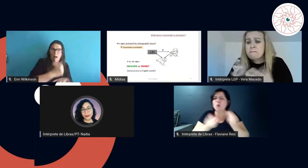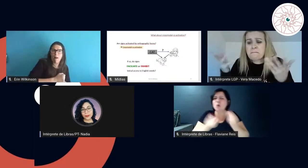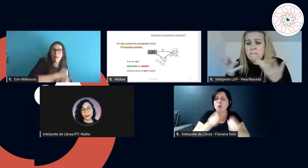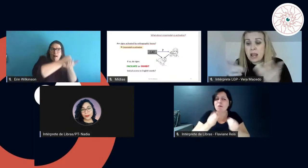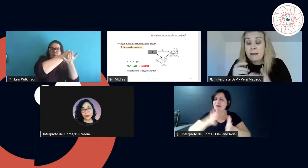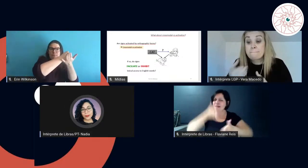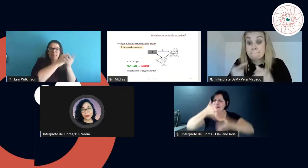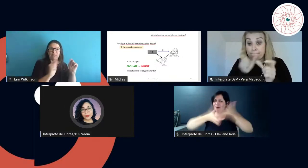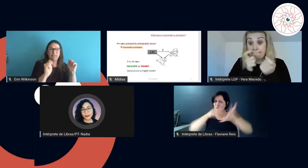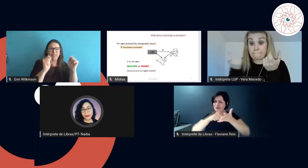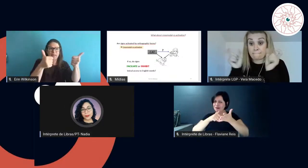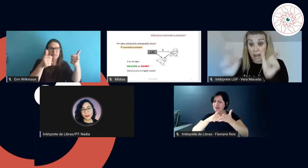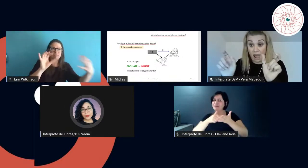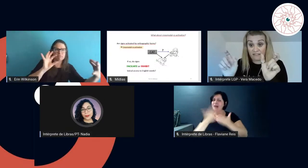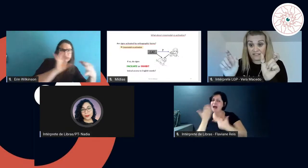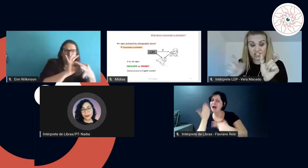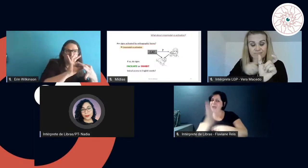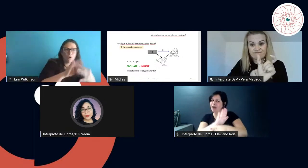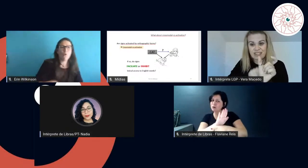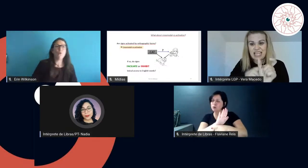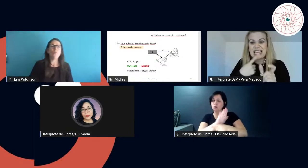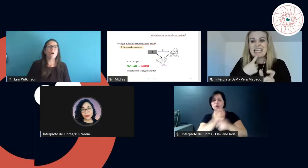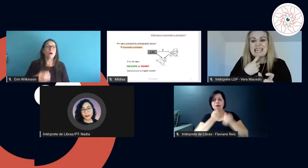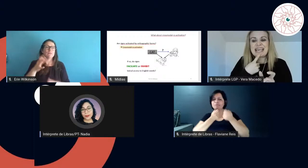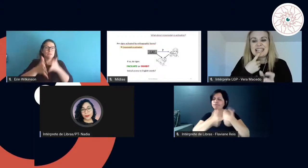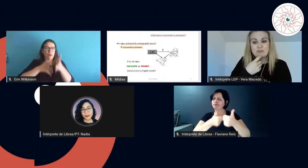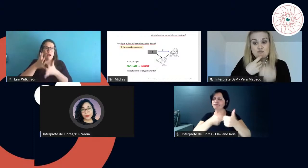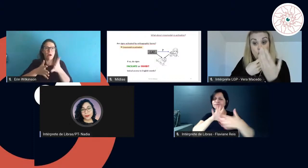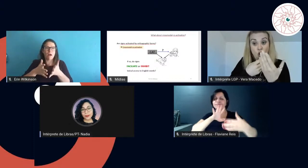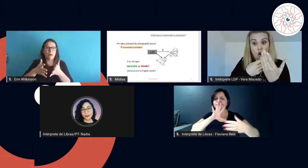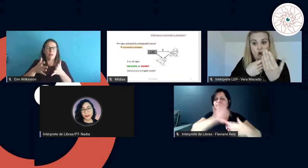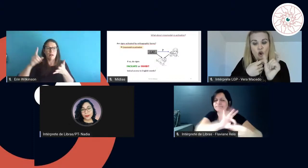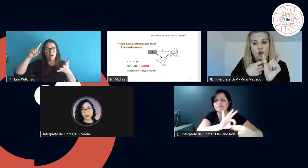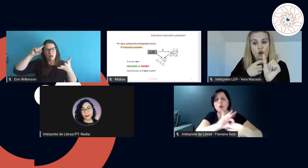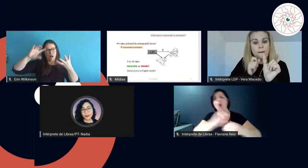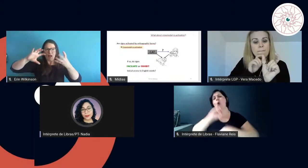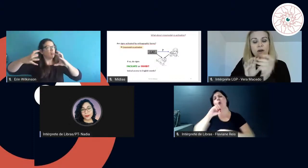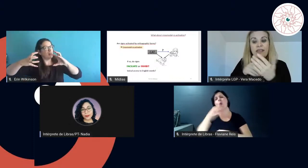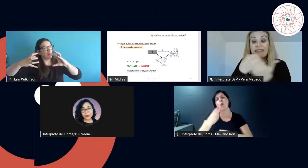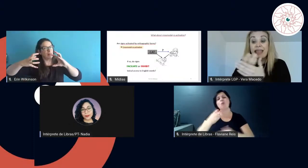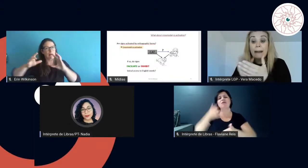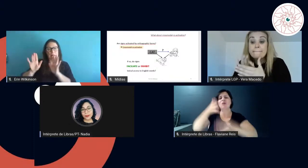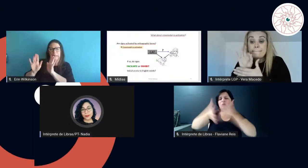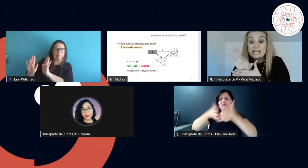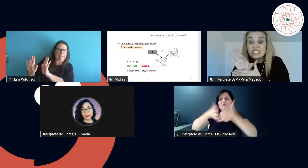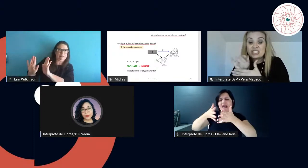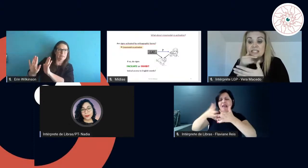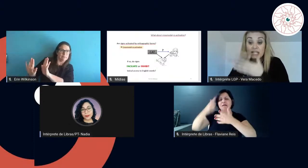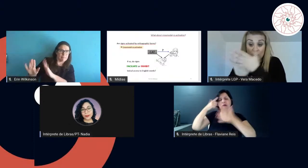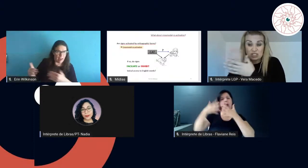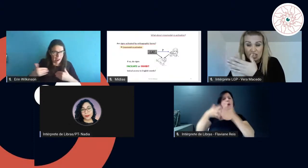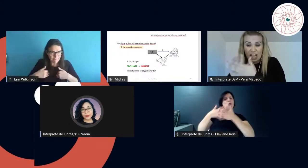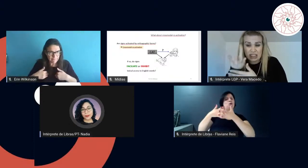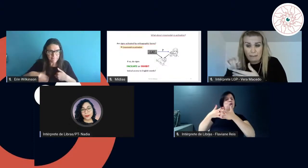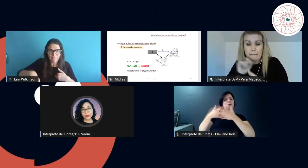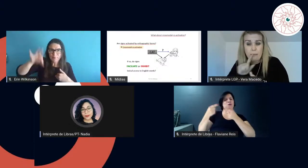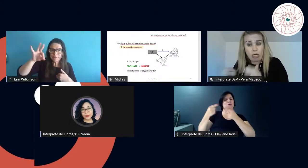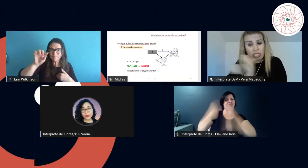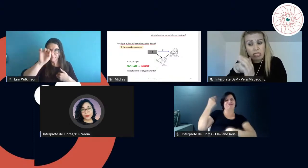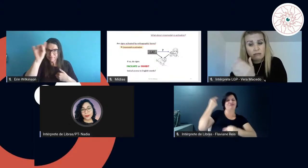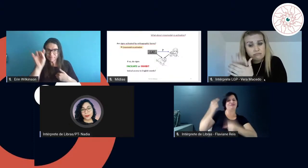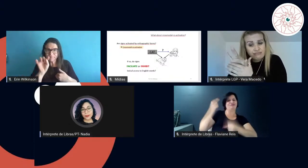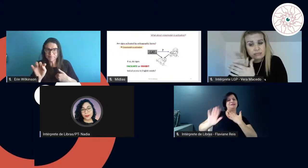que emergem do vocábulo em inglês, eles podem trazer pistas em línguas de sinais em